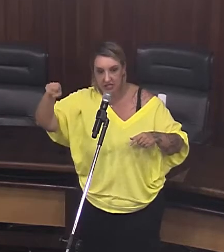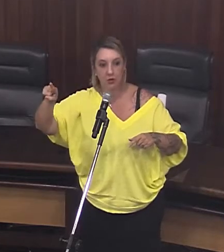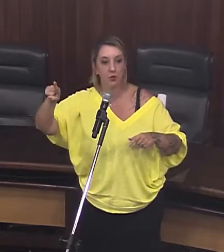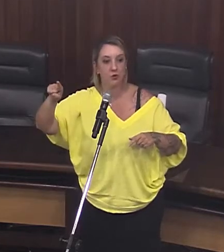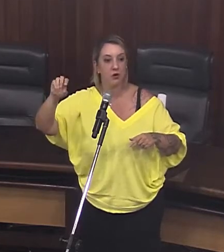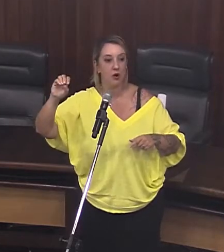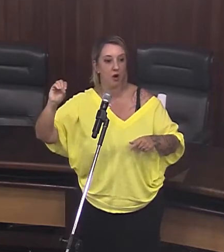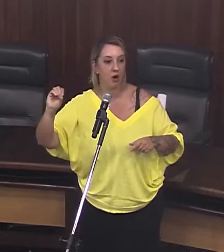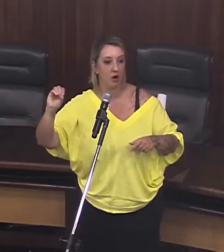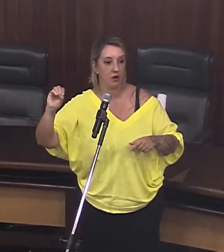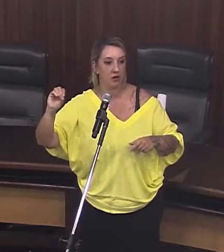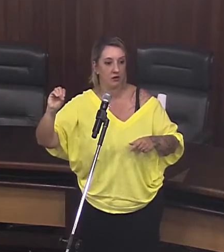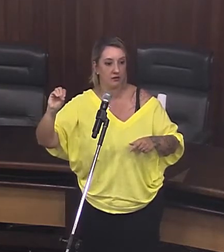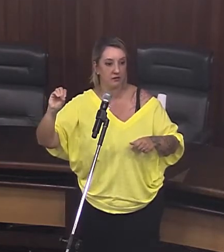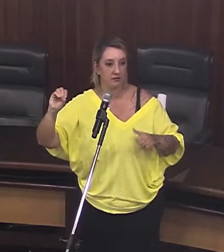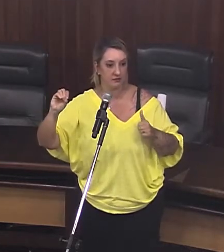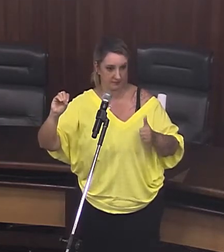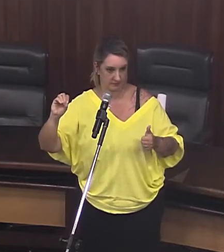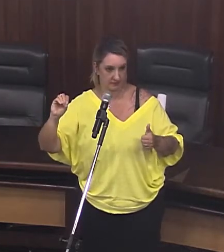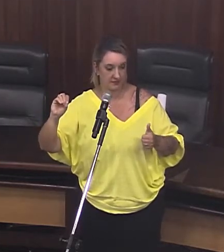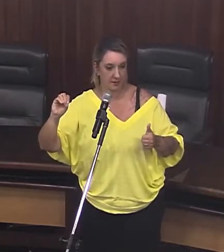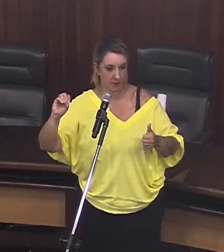tio, O. Tá bom?